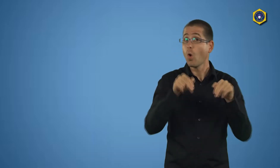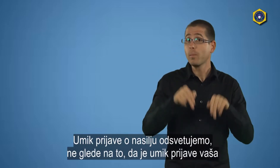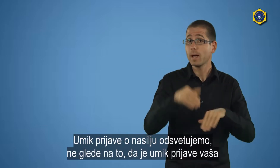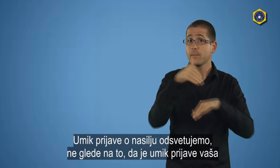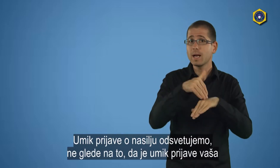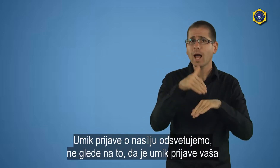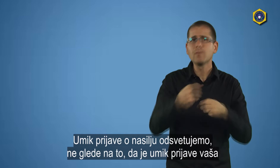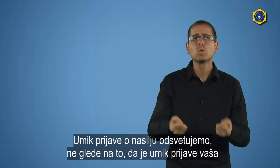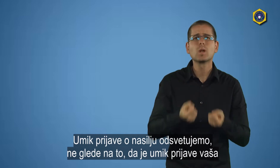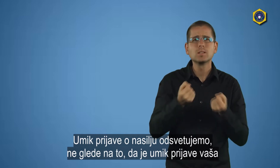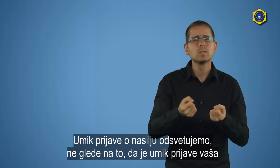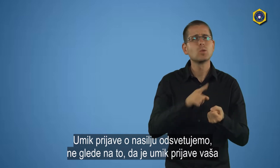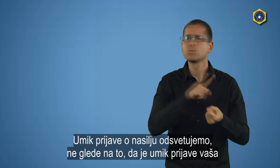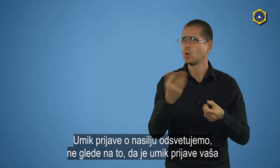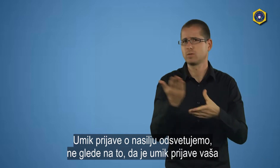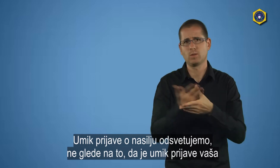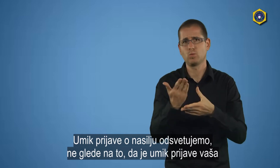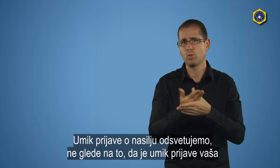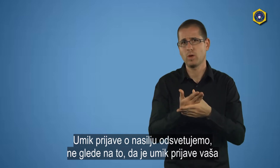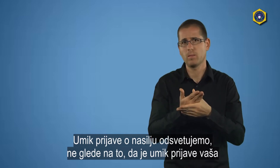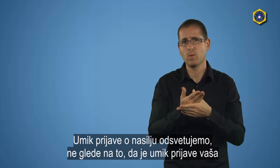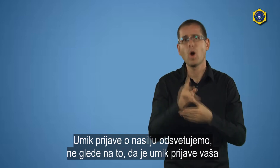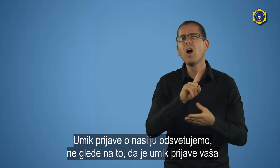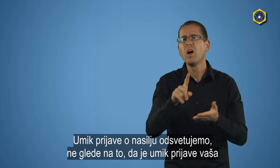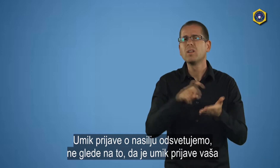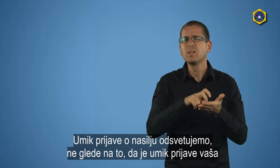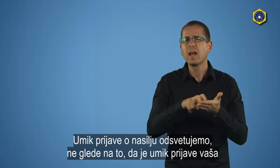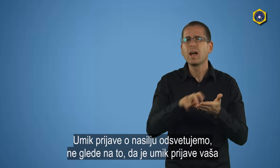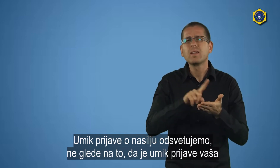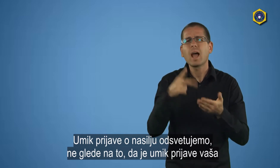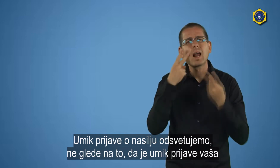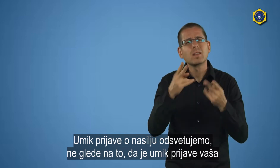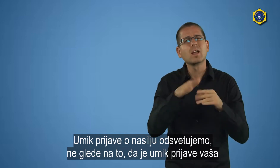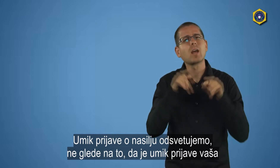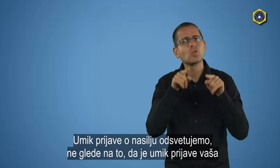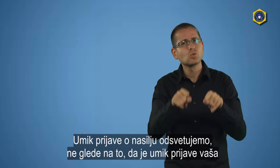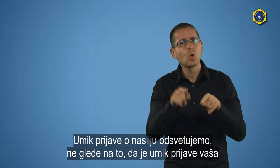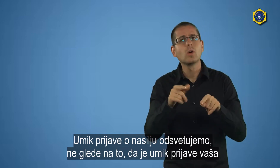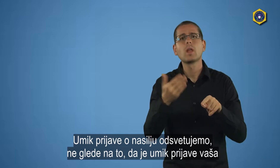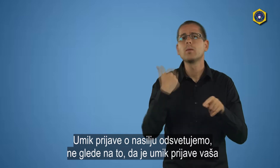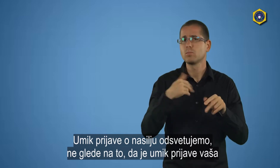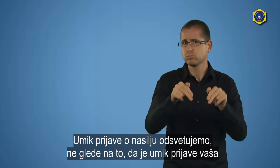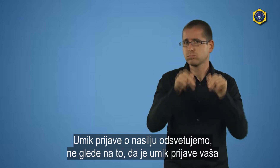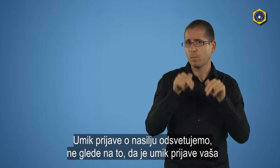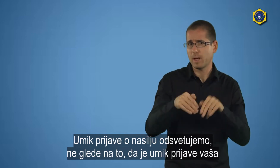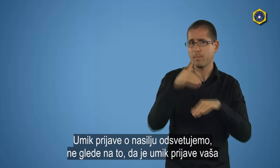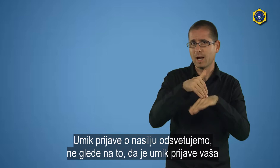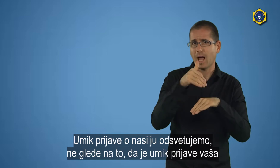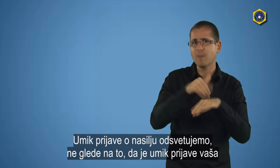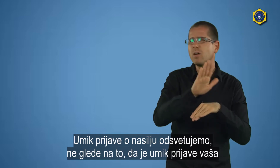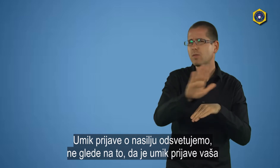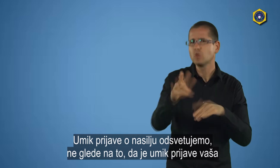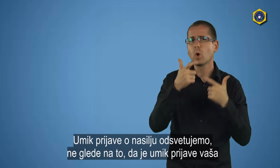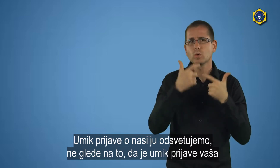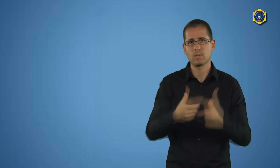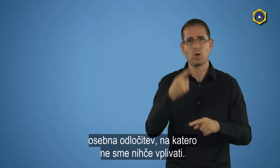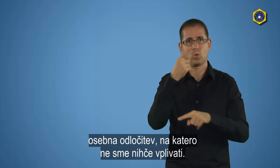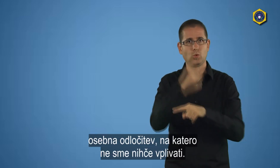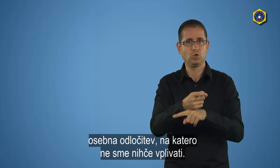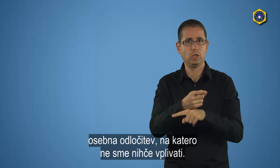Umik prijave o nasilju odsvetujemo, ne glede na to, da je umik prijave vaša osebna odločitev, na katero ne sme nihče